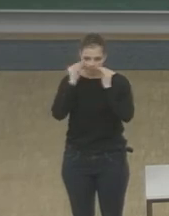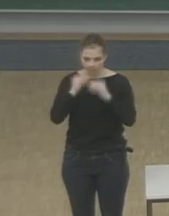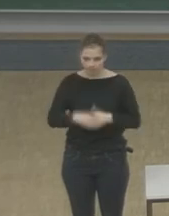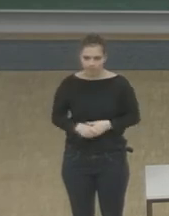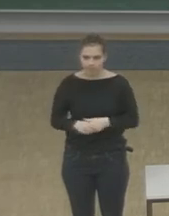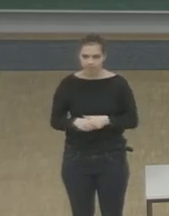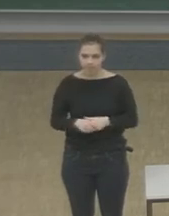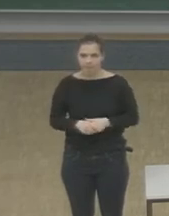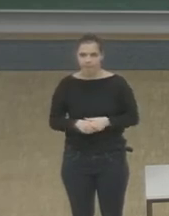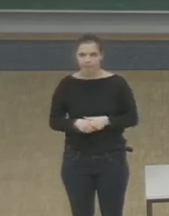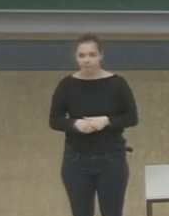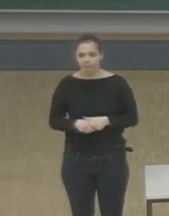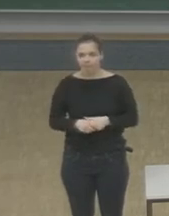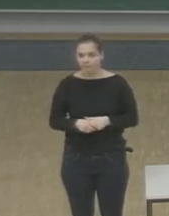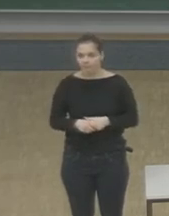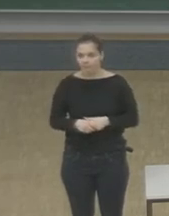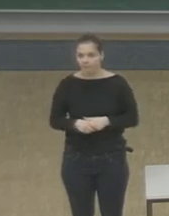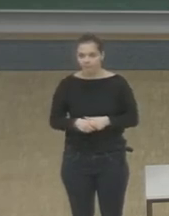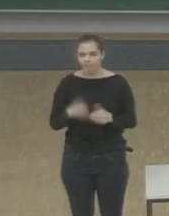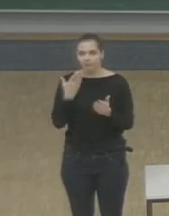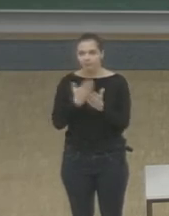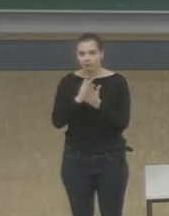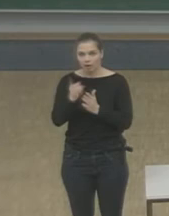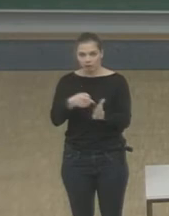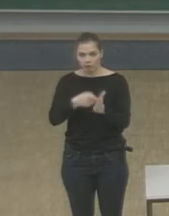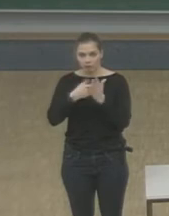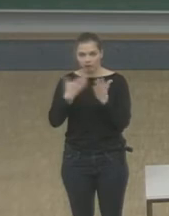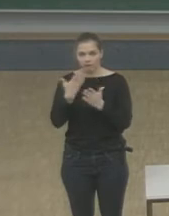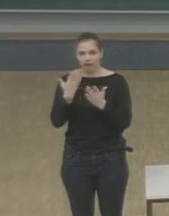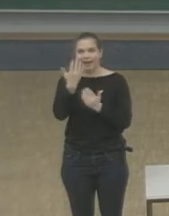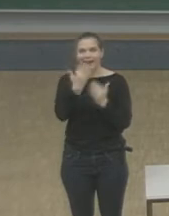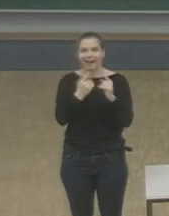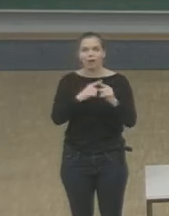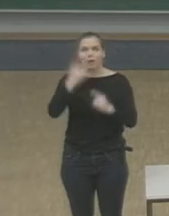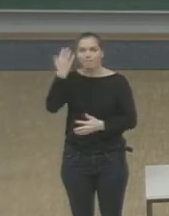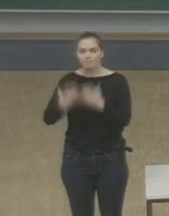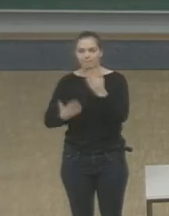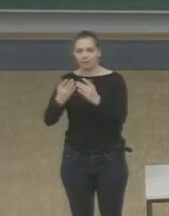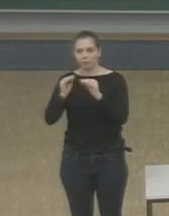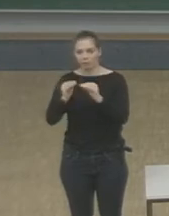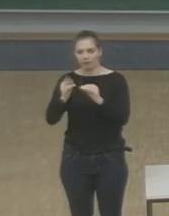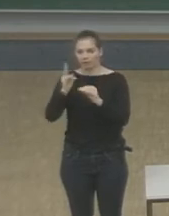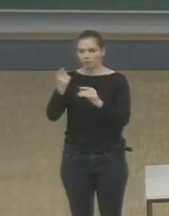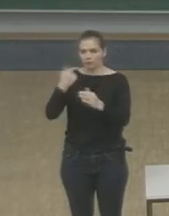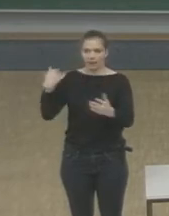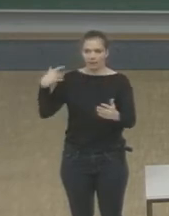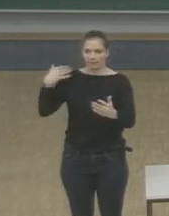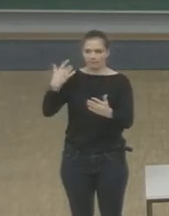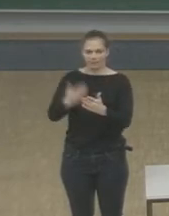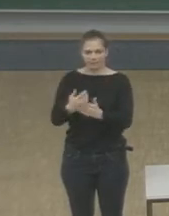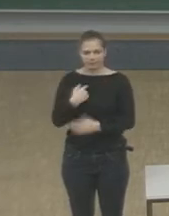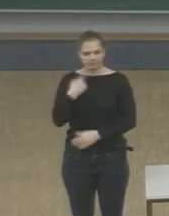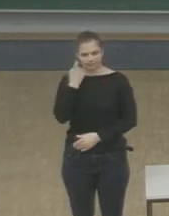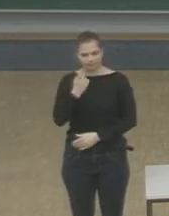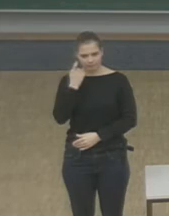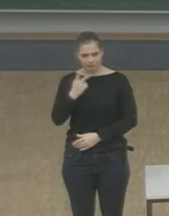Es erscheint zudem auch hinsichtlich Rechen- und Mathematikunterrichts der etwa letzten 200 Jahre eher zweifelhaft,